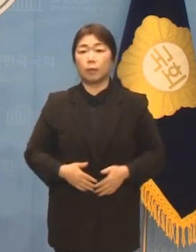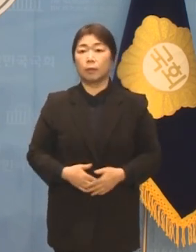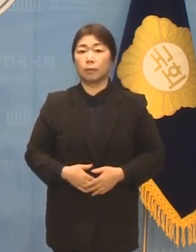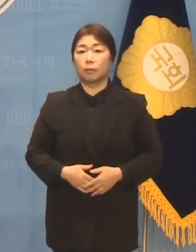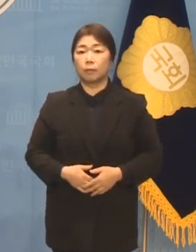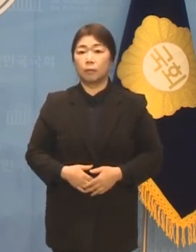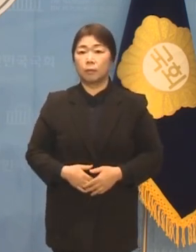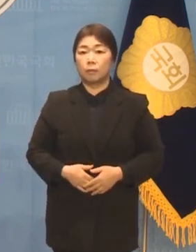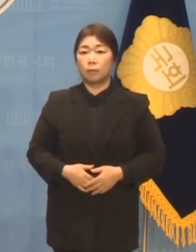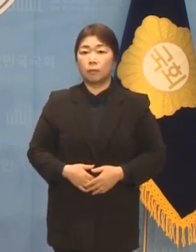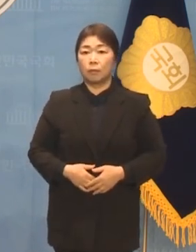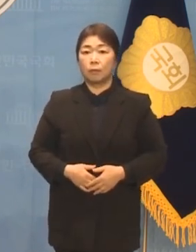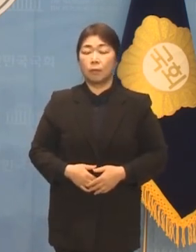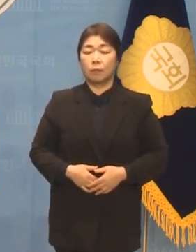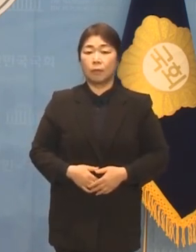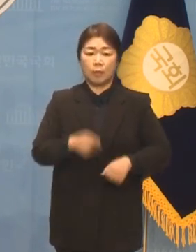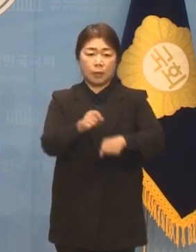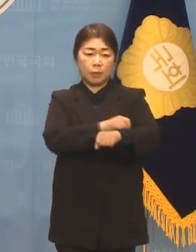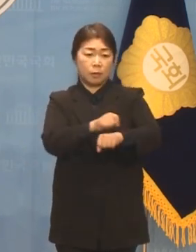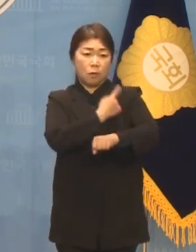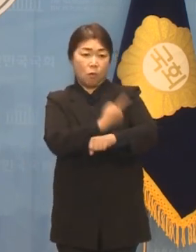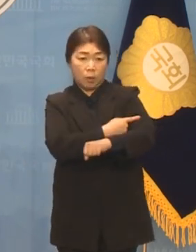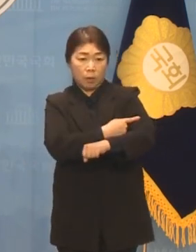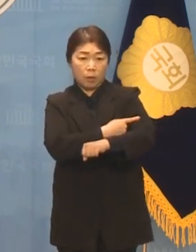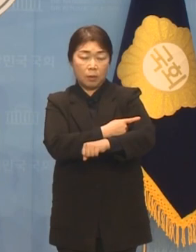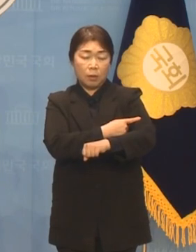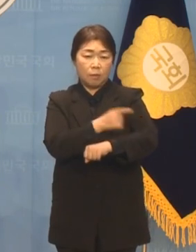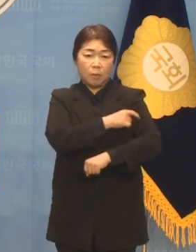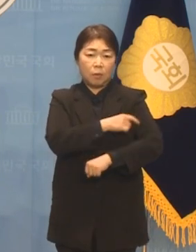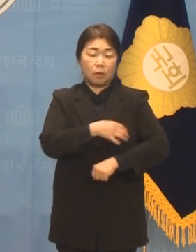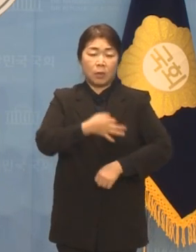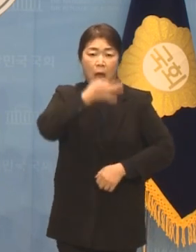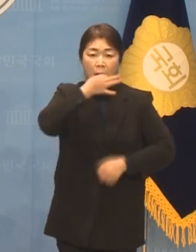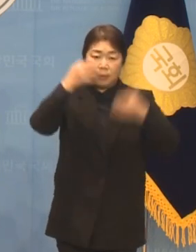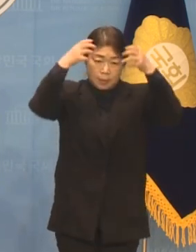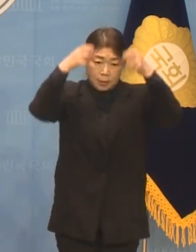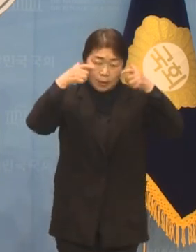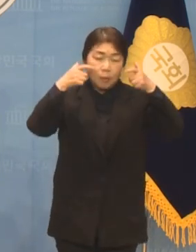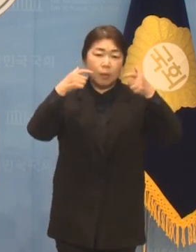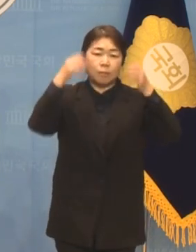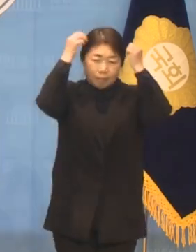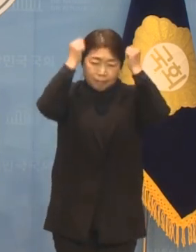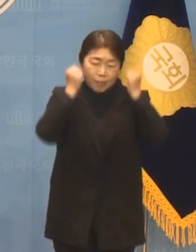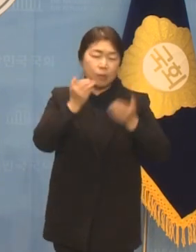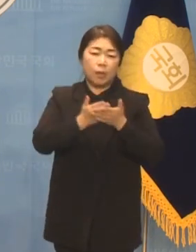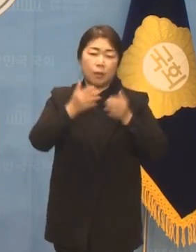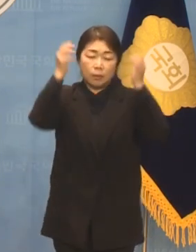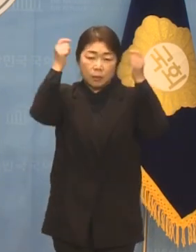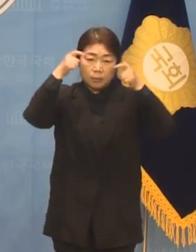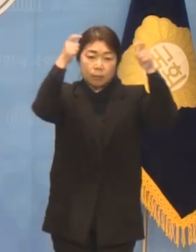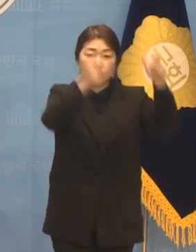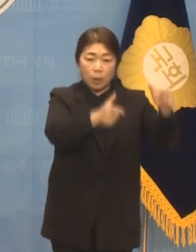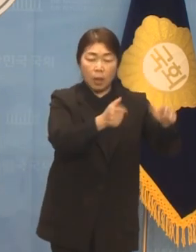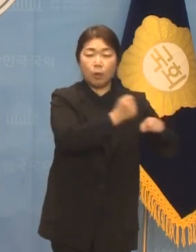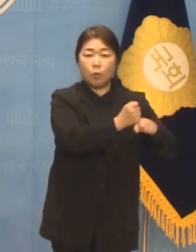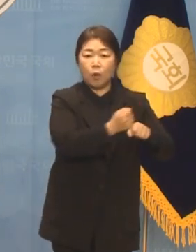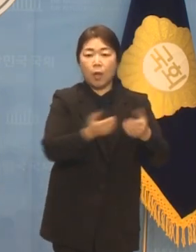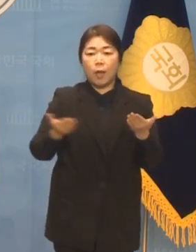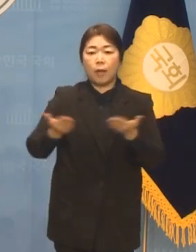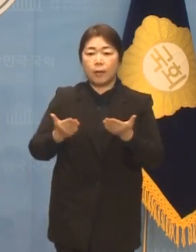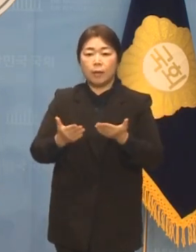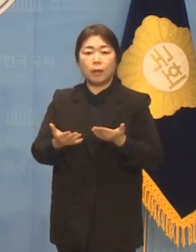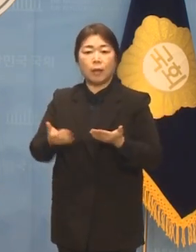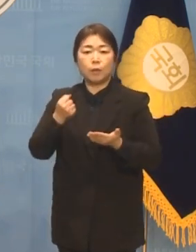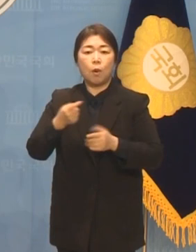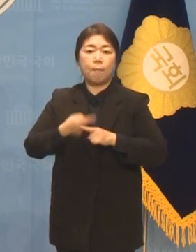그들만의 리그에서 통용되는 특권과 기득권을 과감히 내려놓고 국민을 위해 일로 평가받고 경쟁할 수